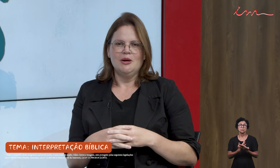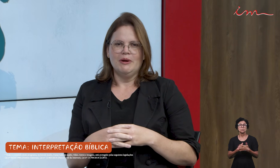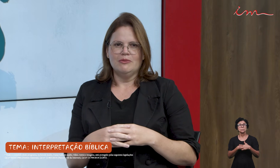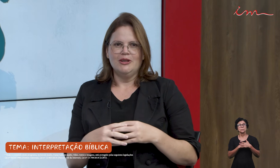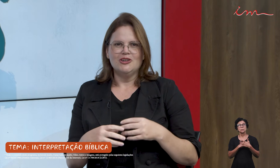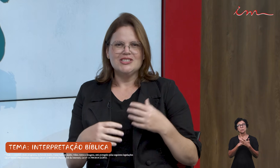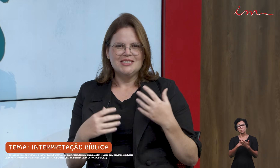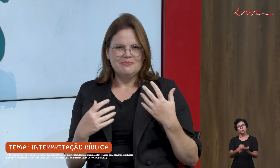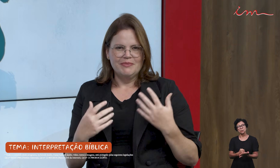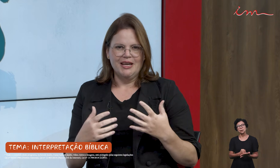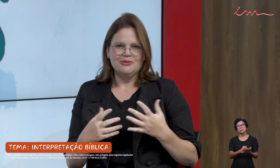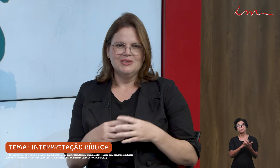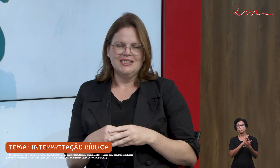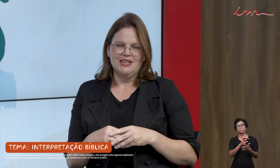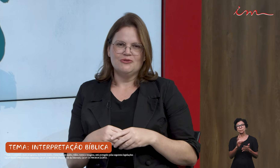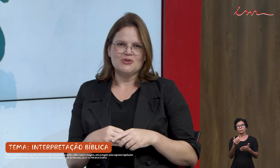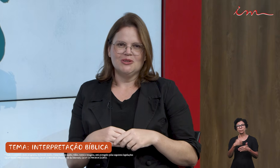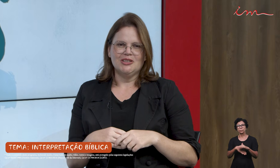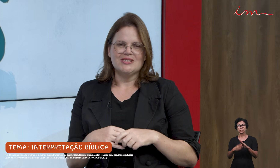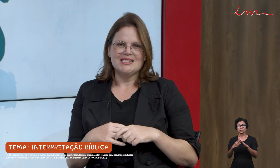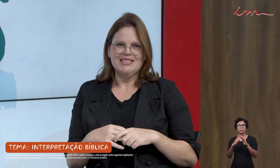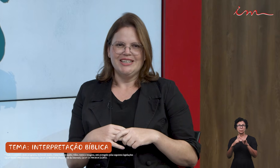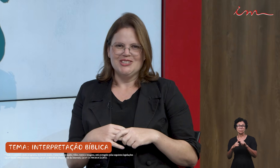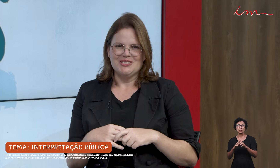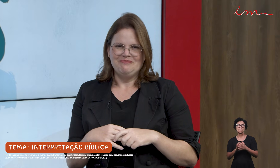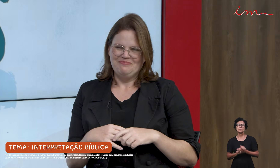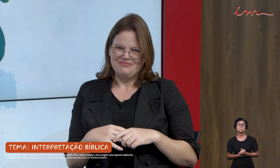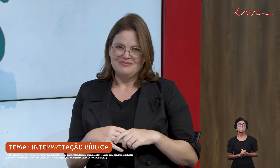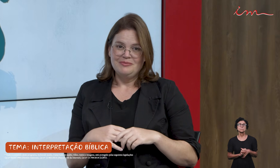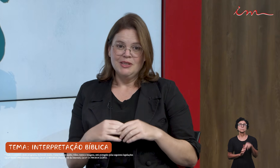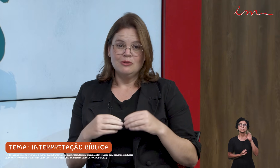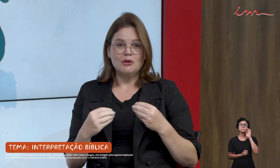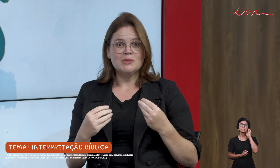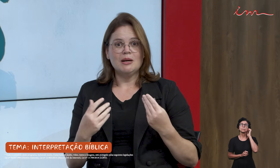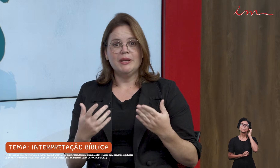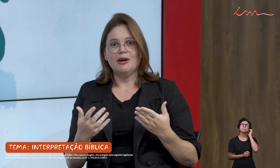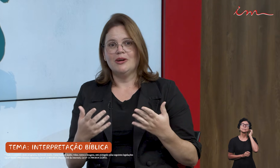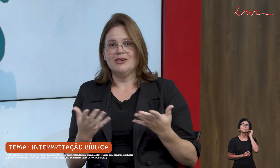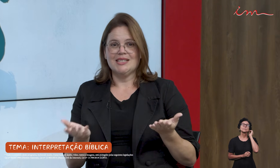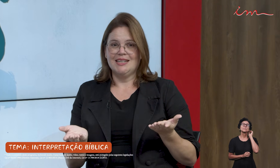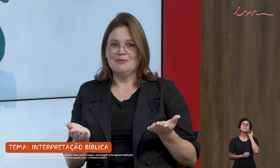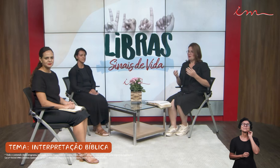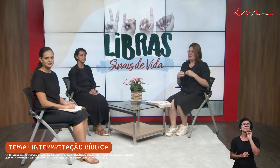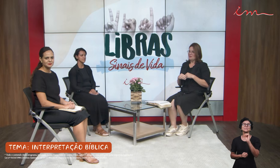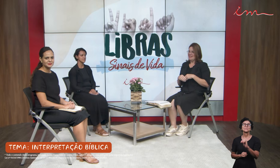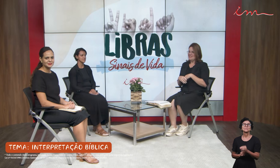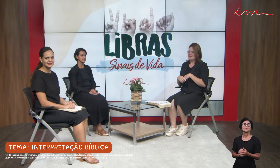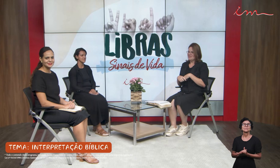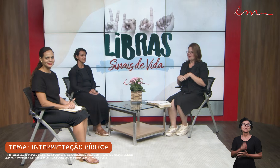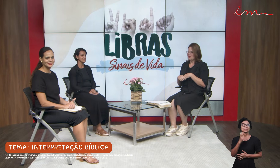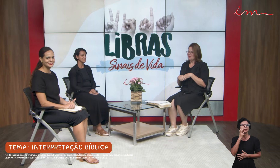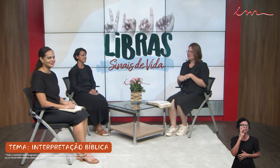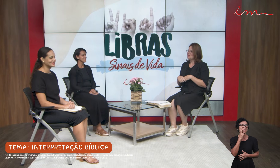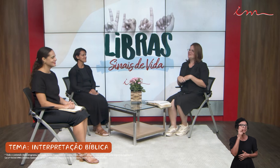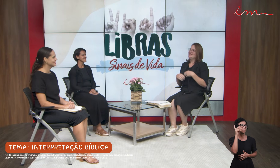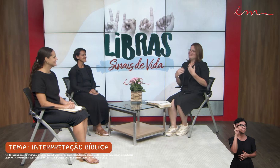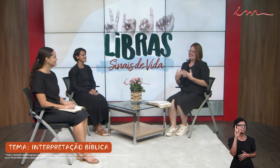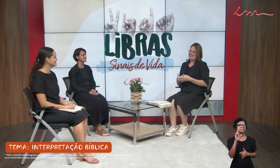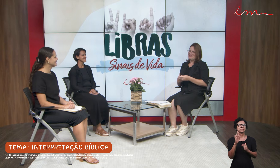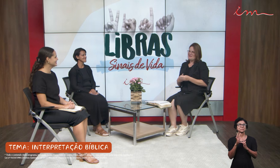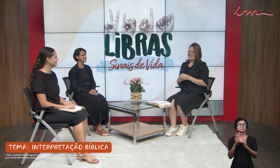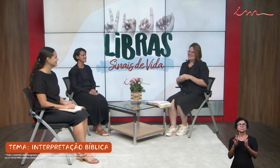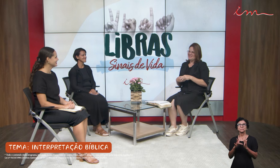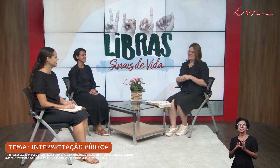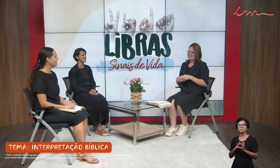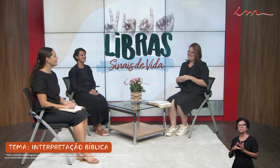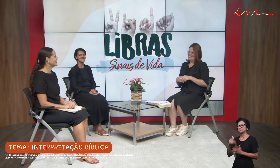contribuir para o melhor desempenho da função nas nossas igrejas. Vamos abrir agora a nossa câmera, cumprimentar as irmãs que estão conosco.